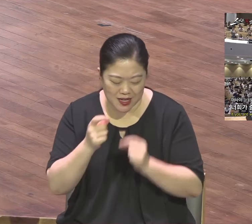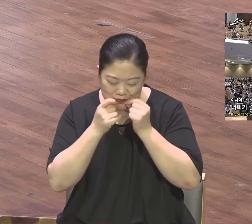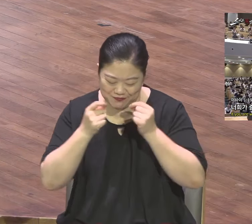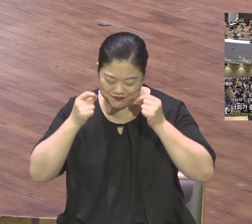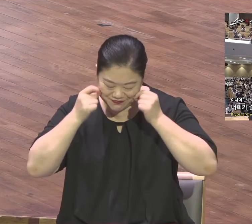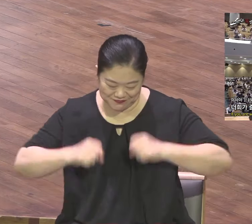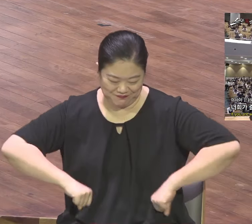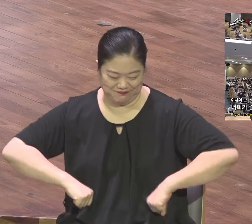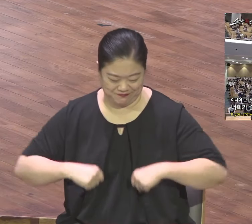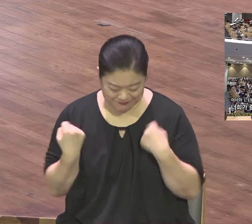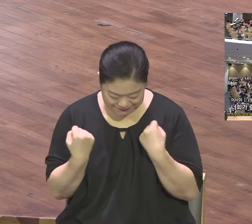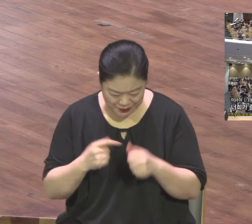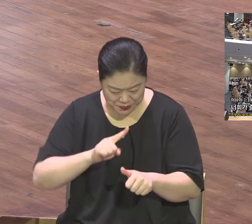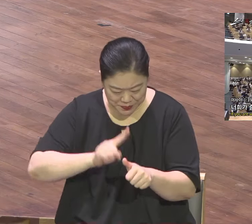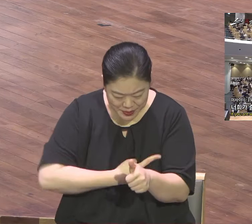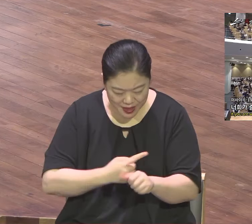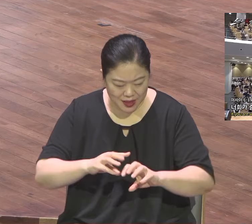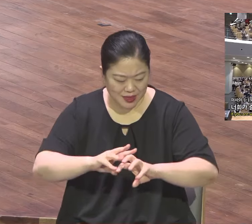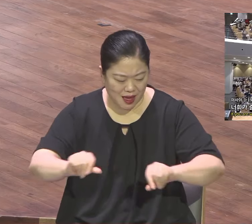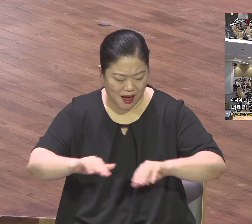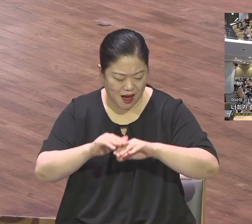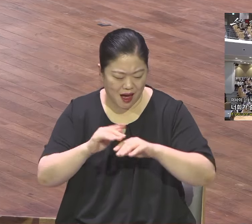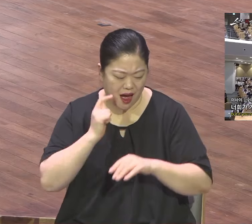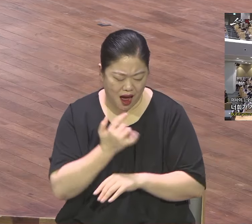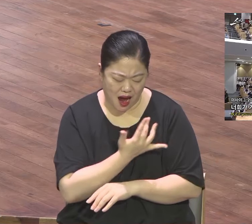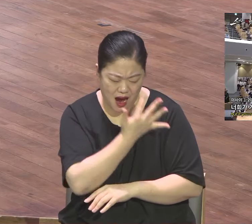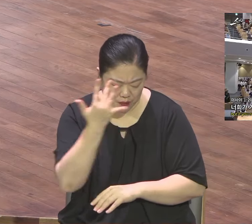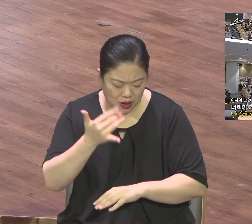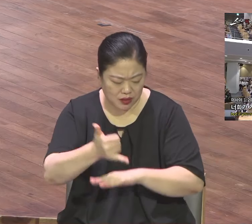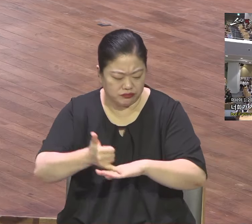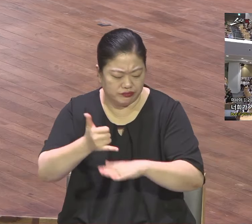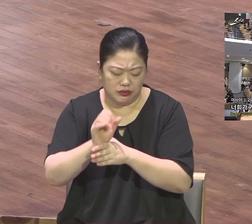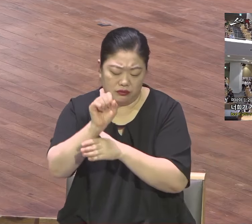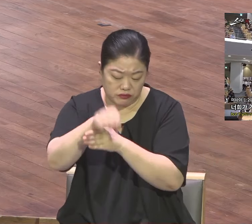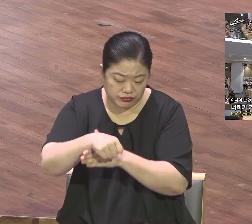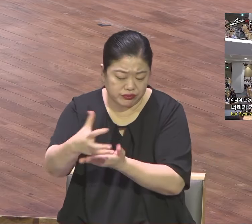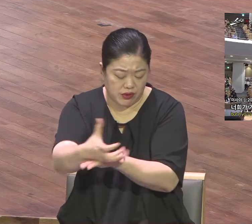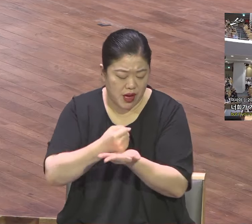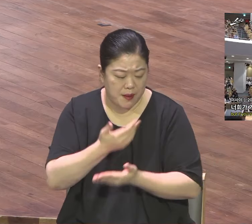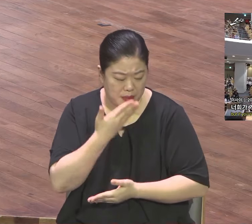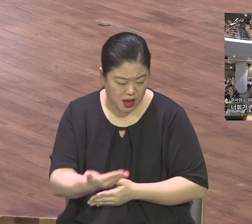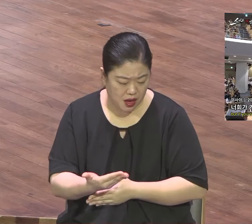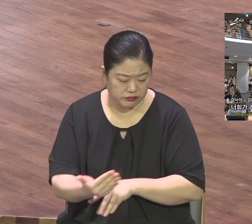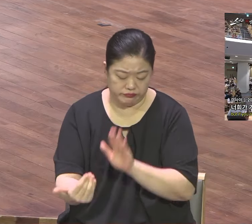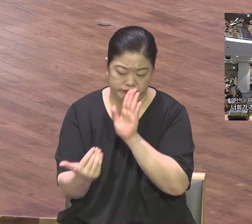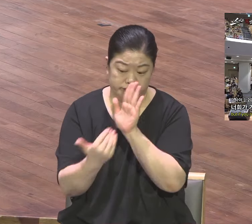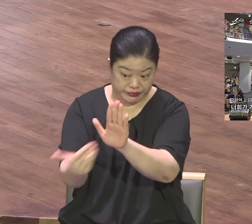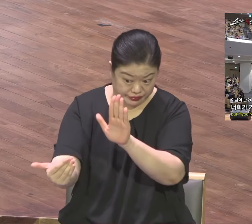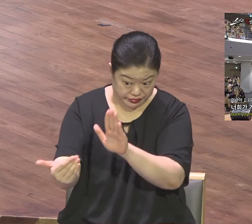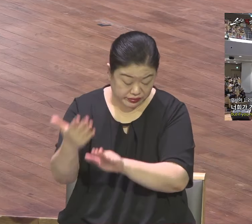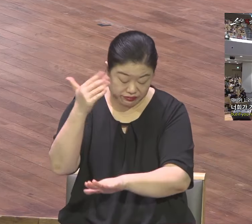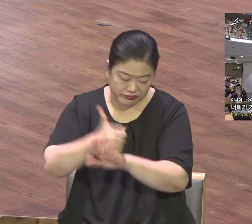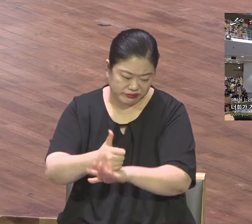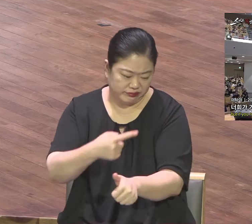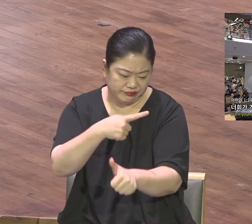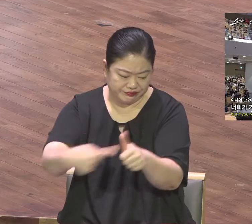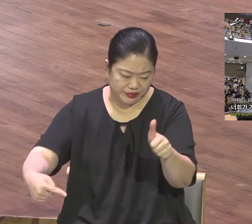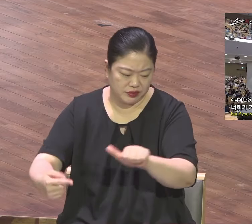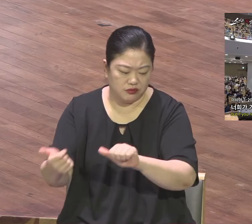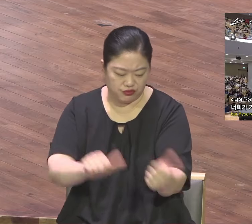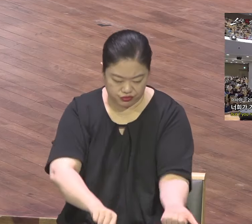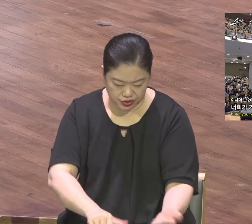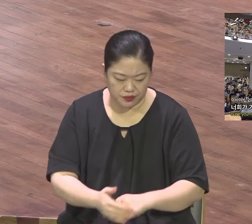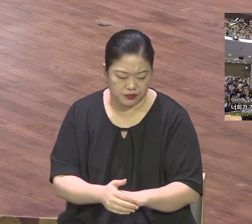즐겨 순종하면 땅의 아름다운 소산을 먹을 것이요 너희가 거절하면 배반하면 칼에